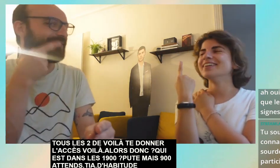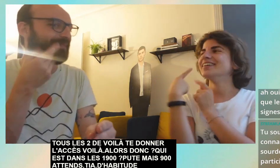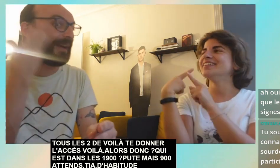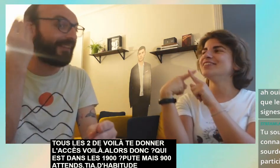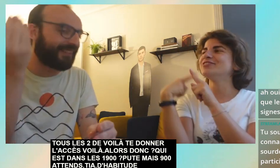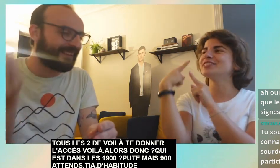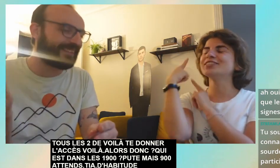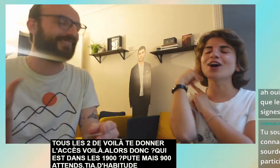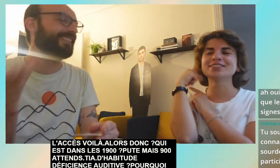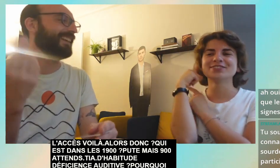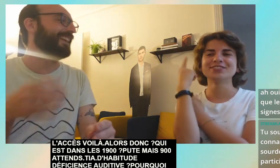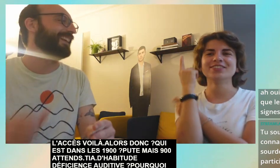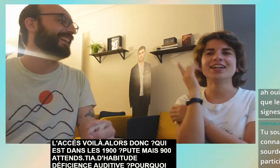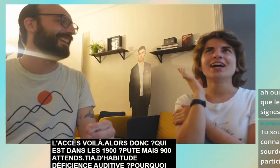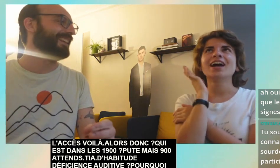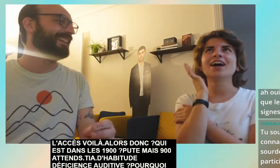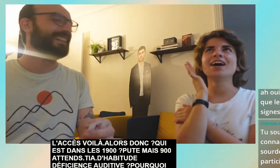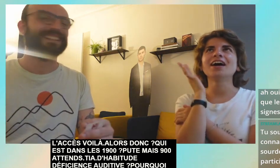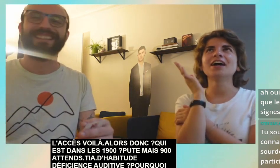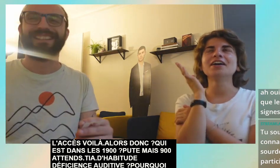sourds, malentendants. Déficient auditif.